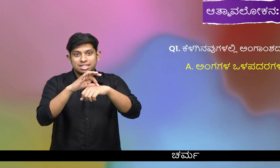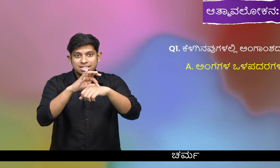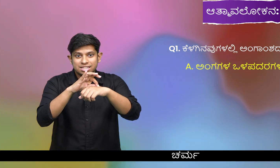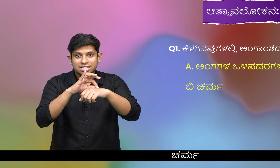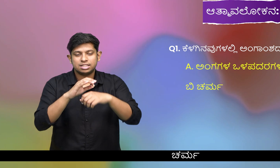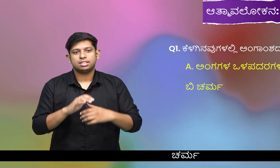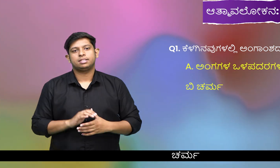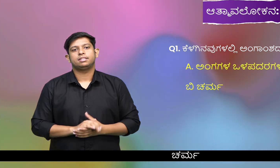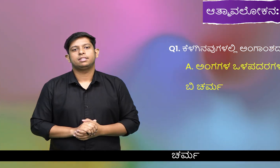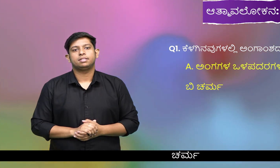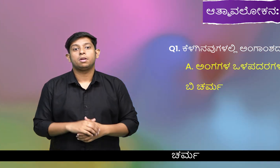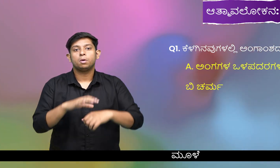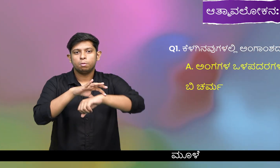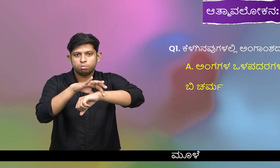ಚರ್ಮ, ಮೂಳೆ,